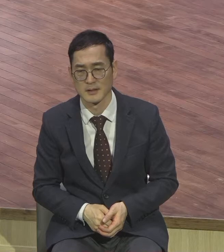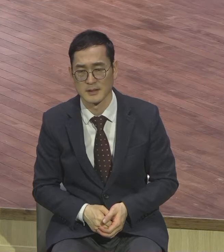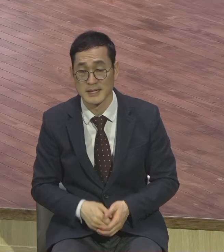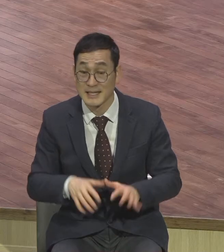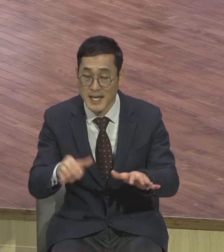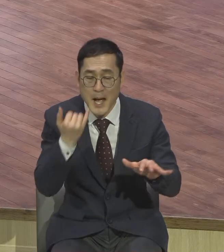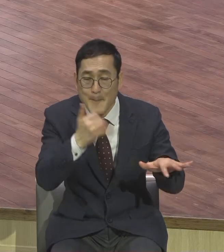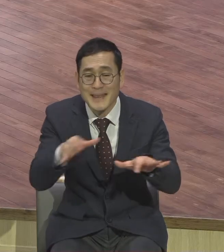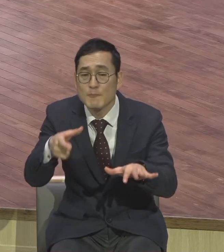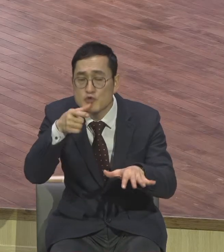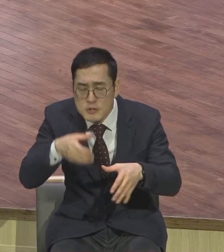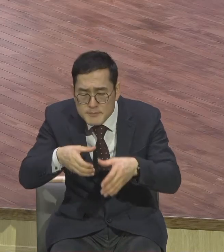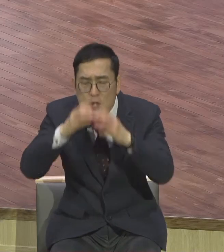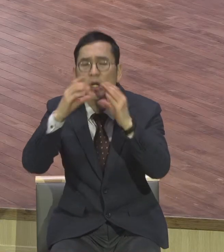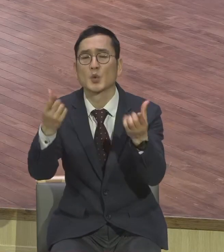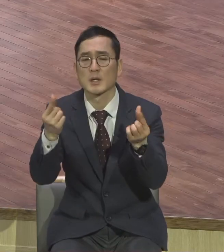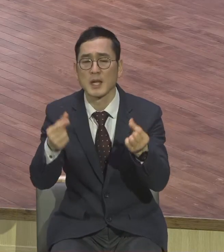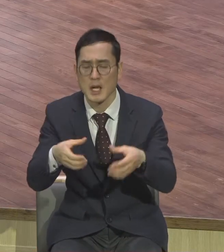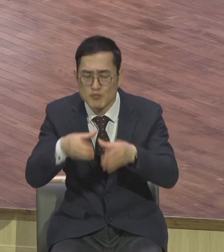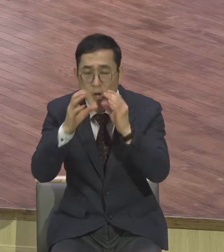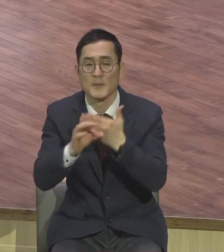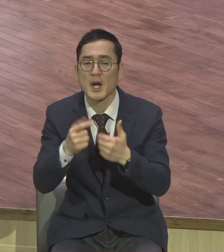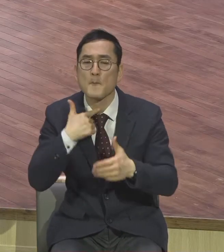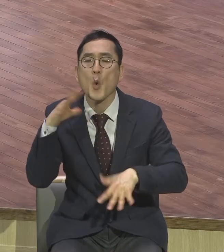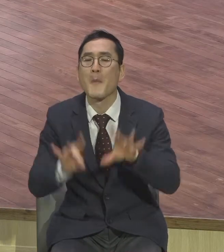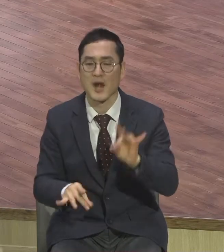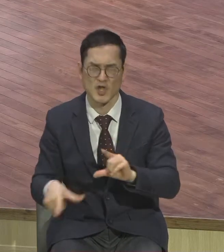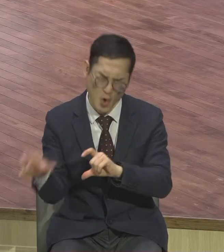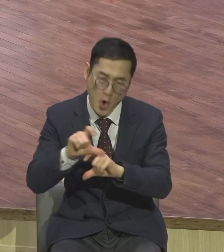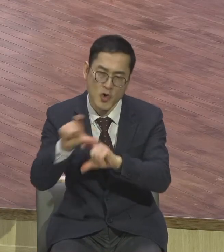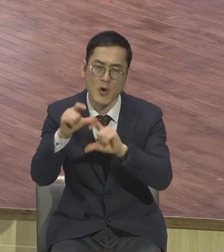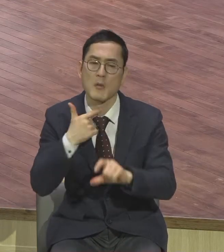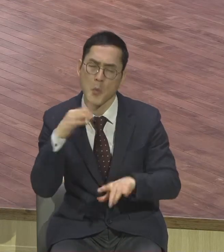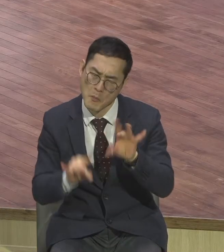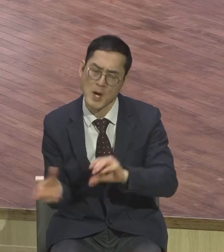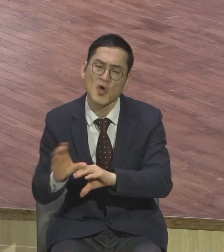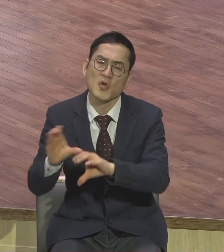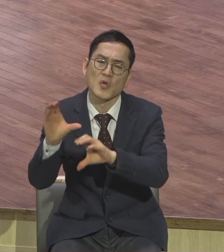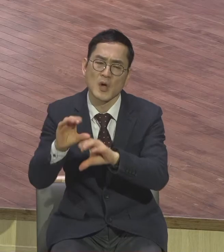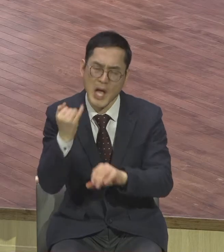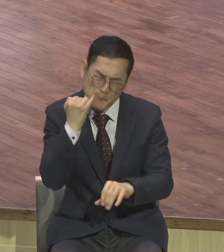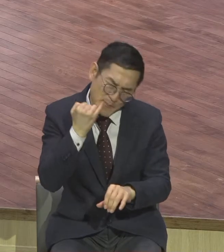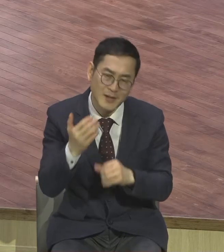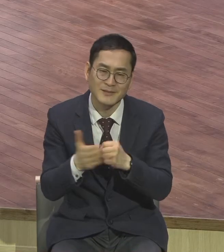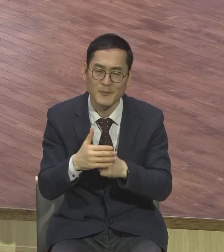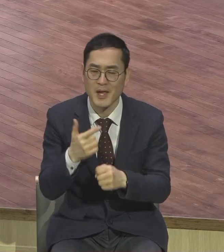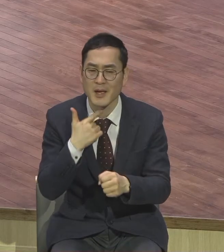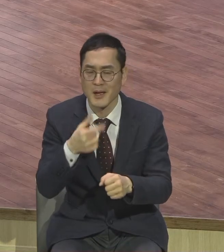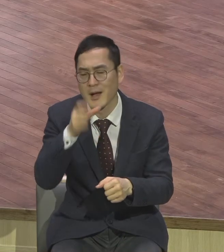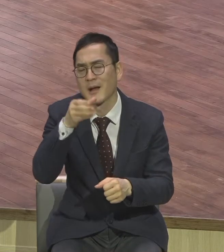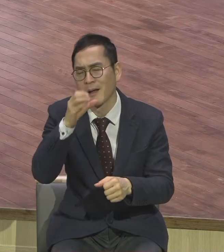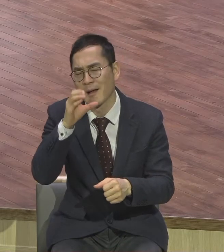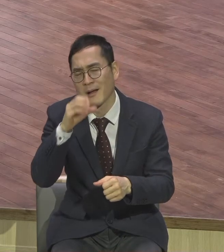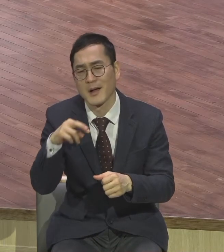내가 얼마나 더 착하게 살아야 돼. 끊임없습니다. 끝이 없습니다.